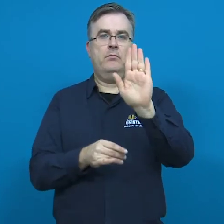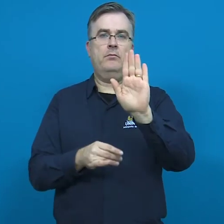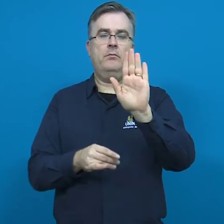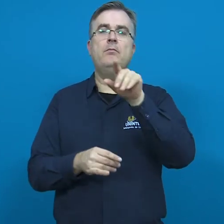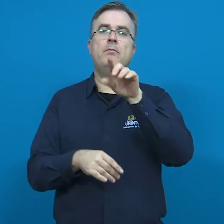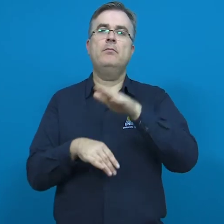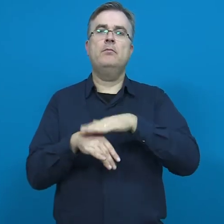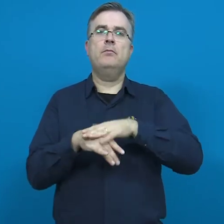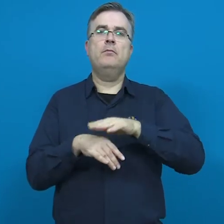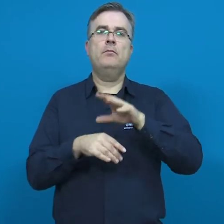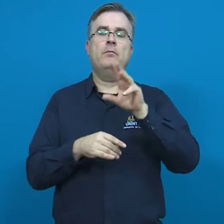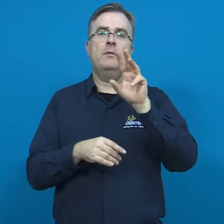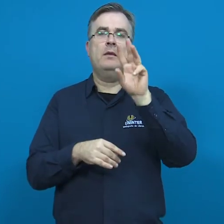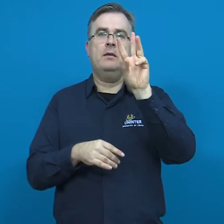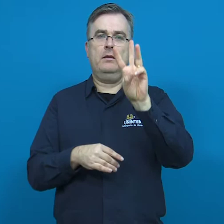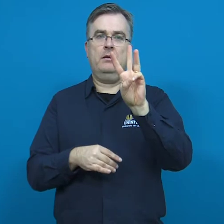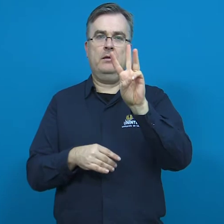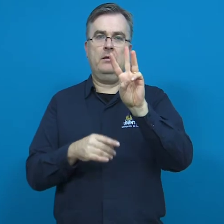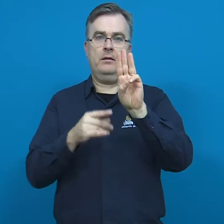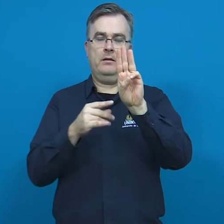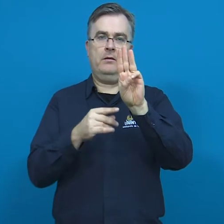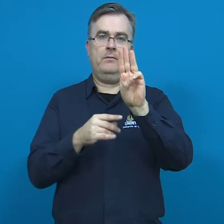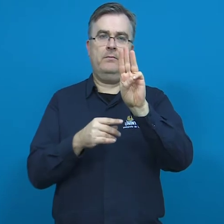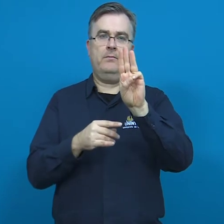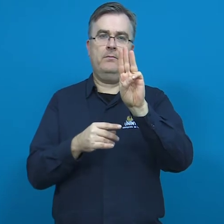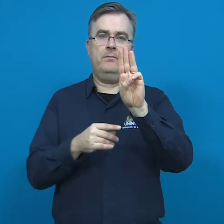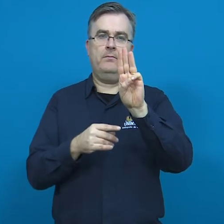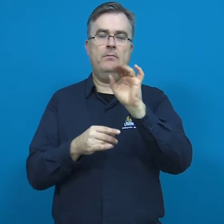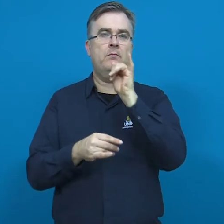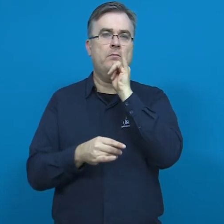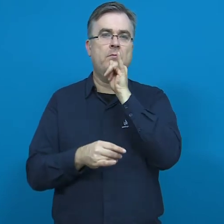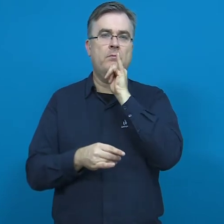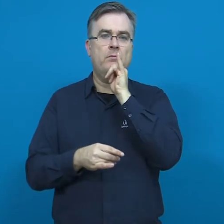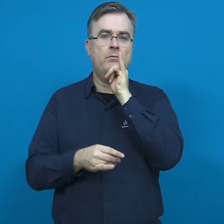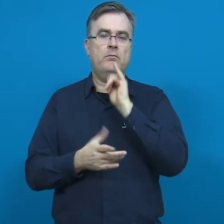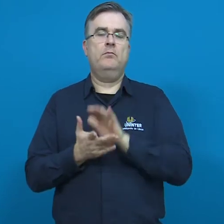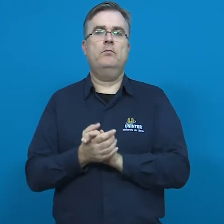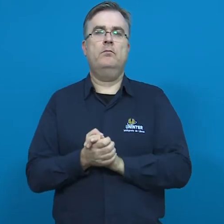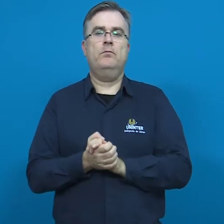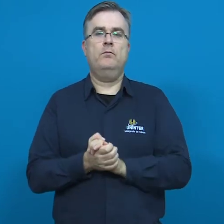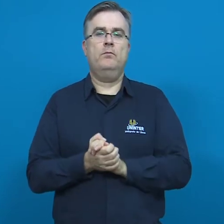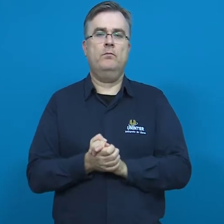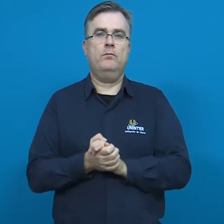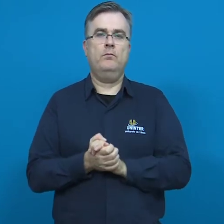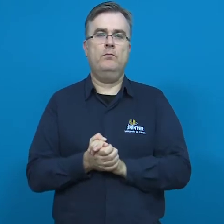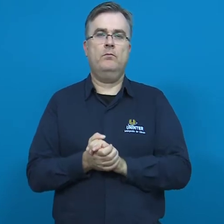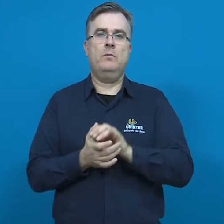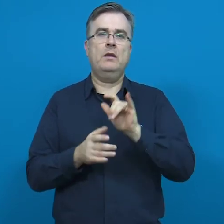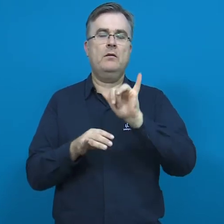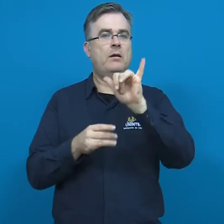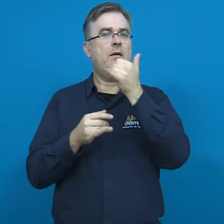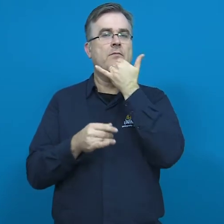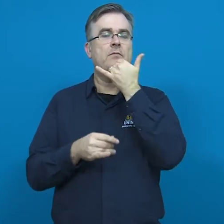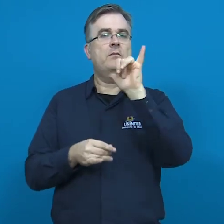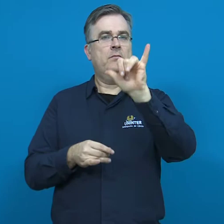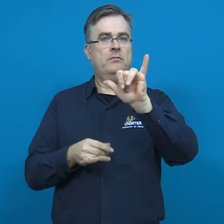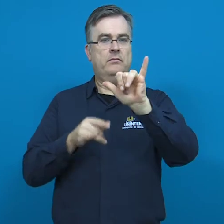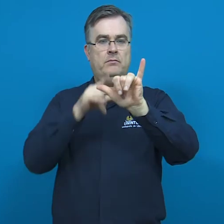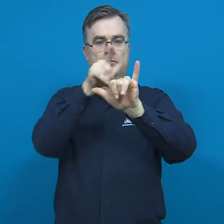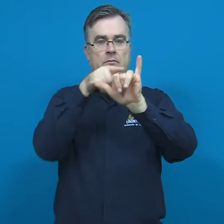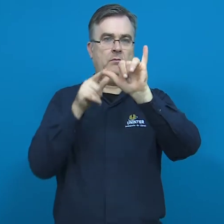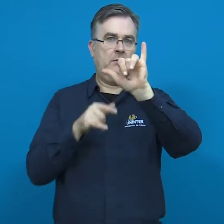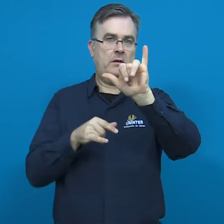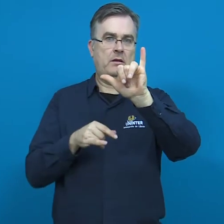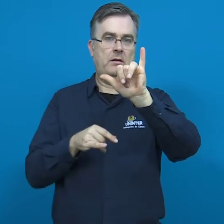inteira aberta. Aí você fecha os 3 dedos do meio e faz, por exemplo, um hang loose. Um hang